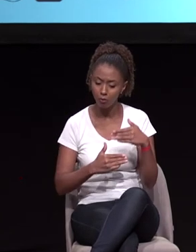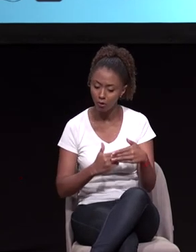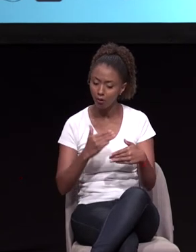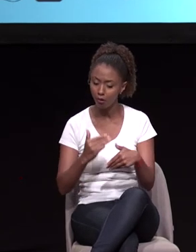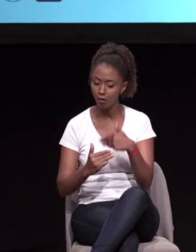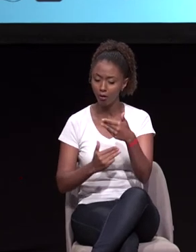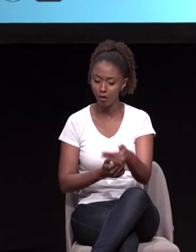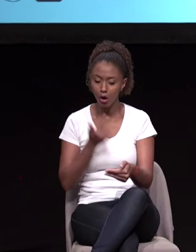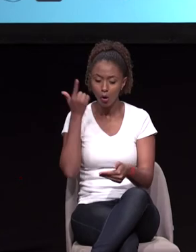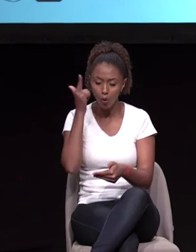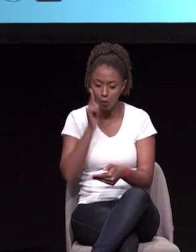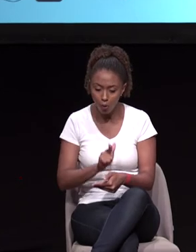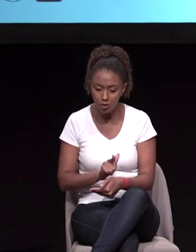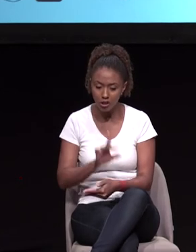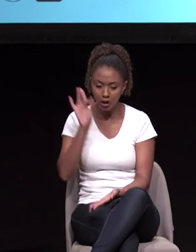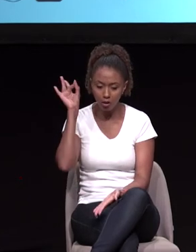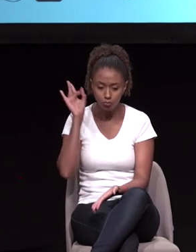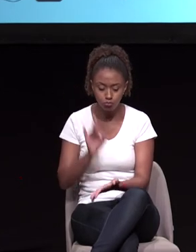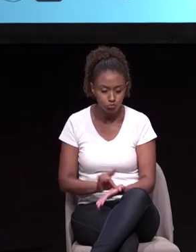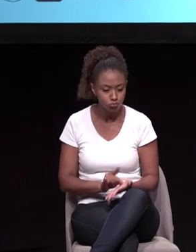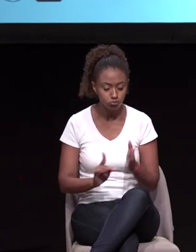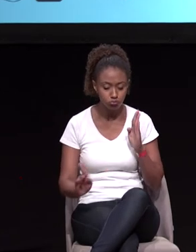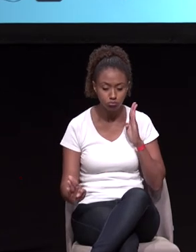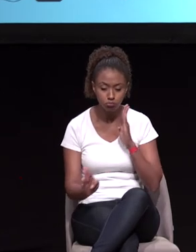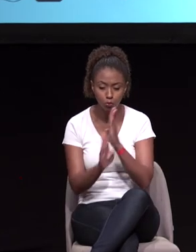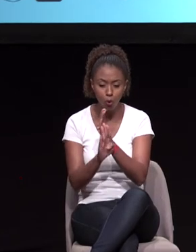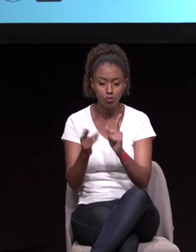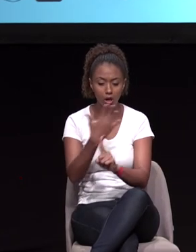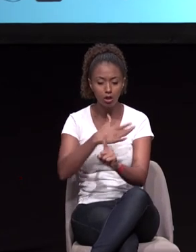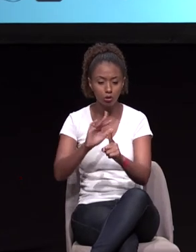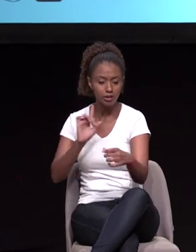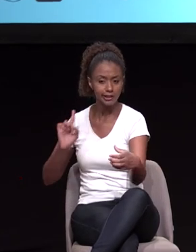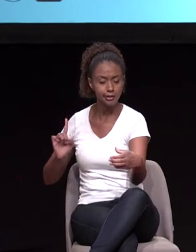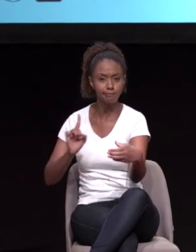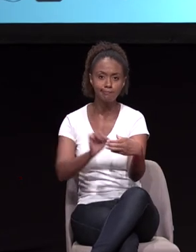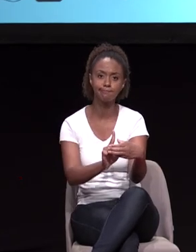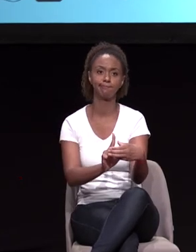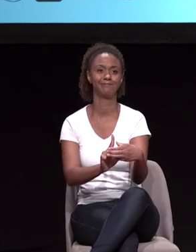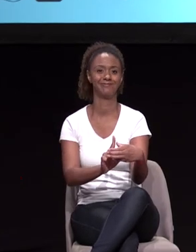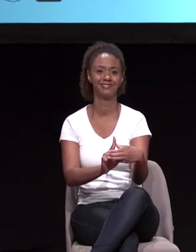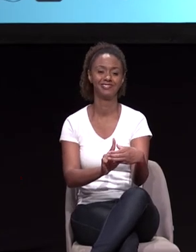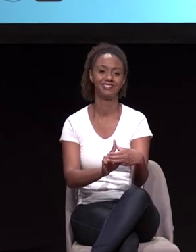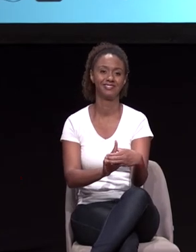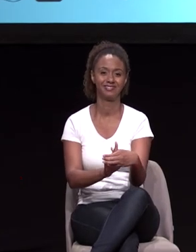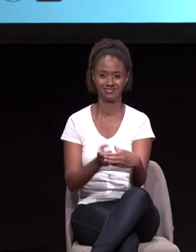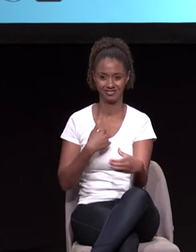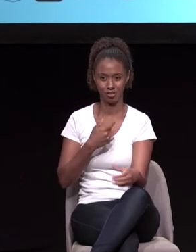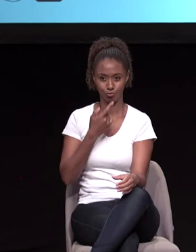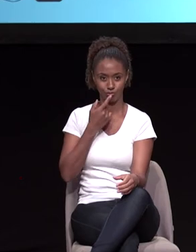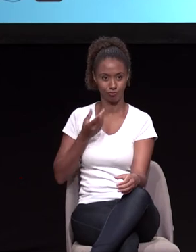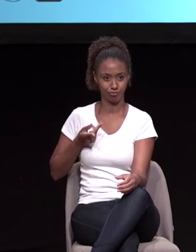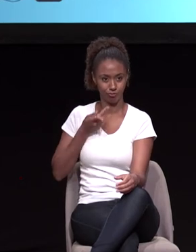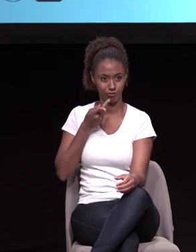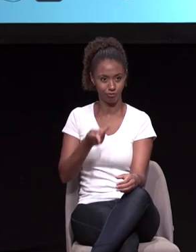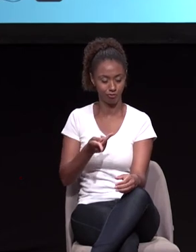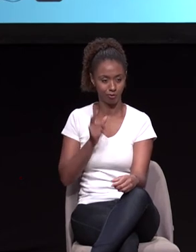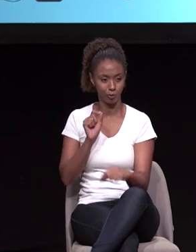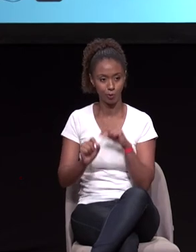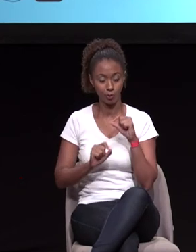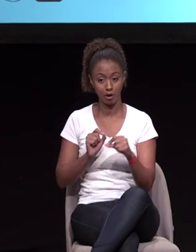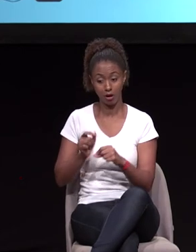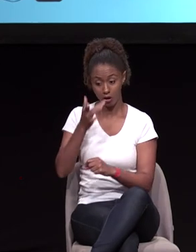encontrar um lugar nem por aí um lugar nessa sociedade outra coisa que eu tinha dito agora pouco é para que o